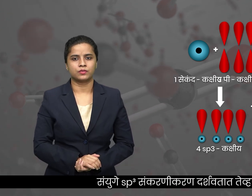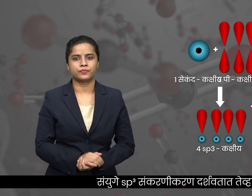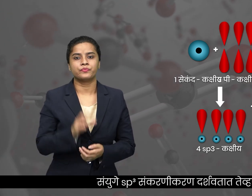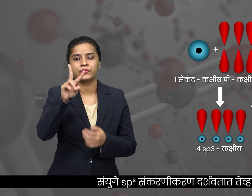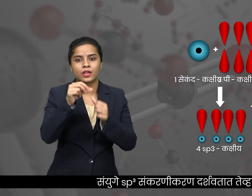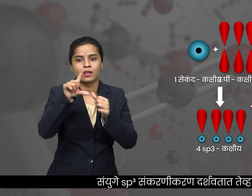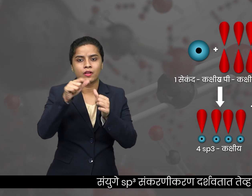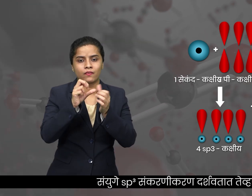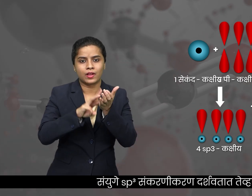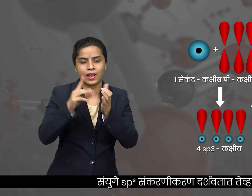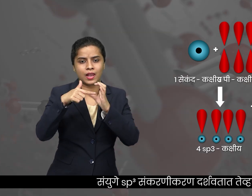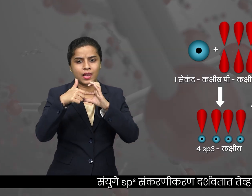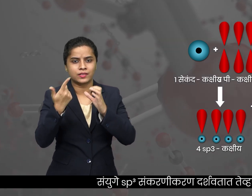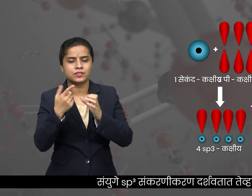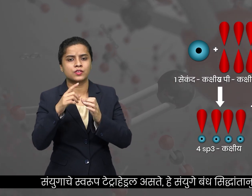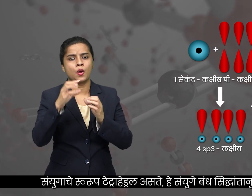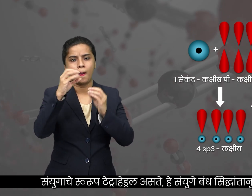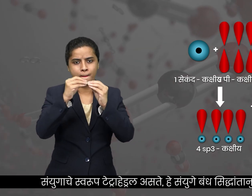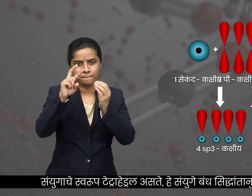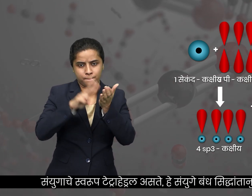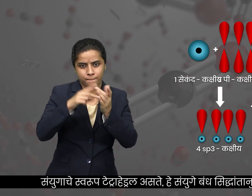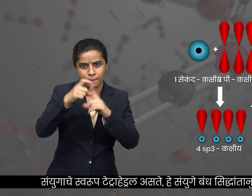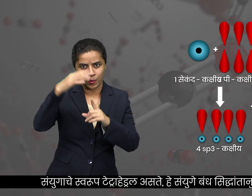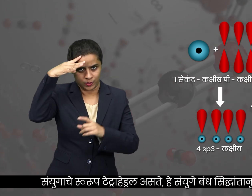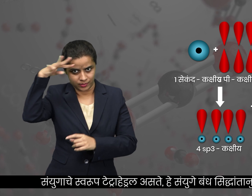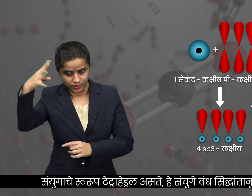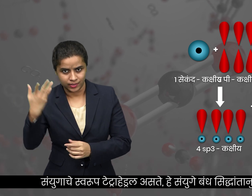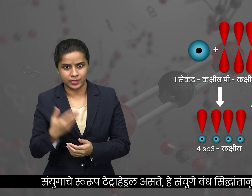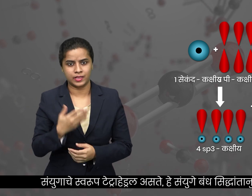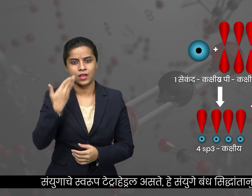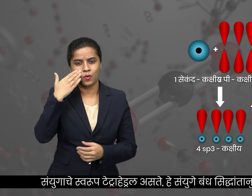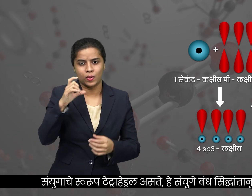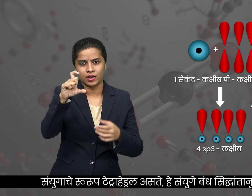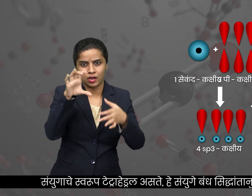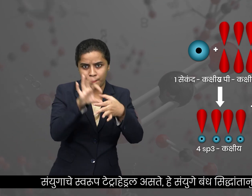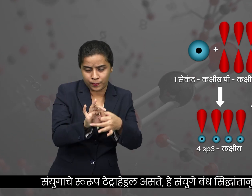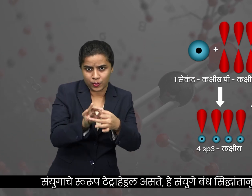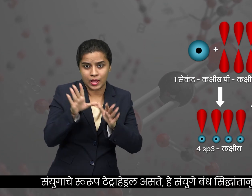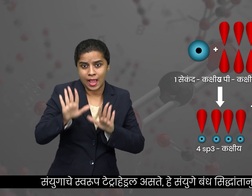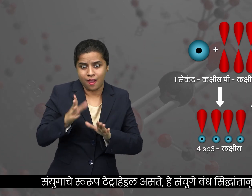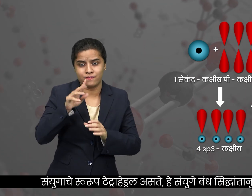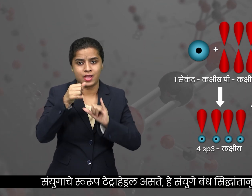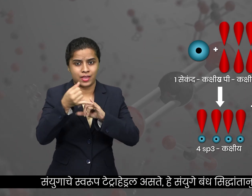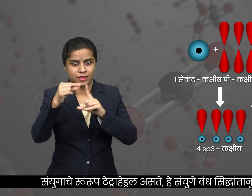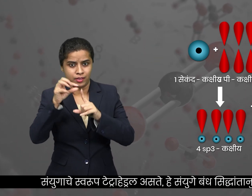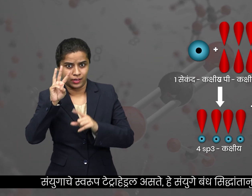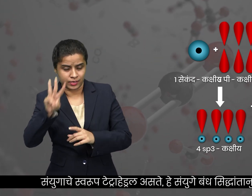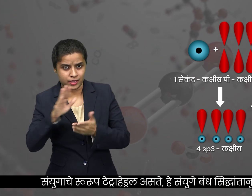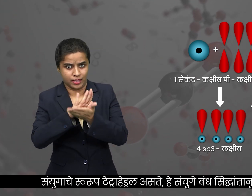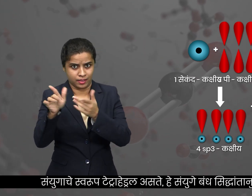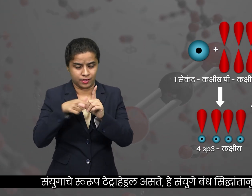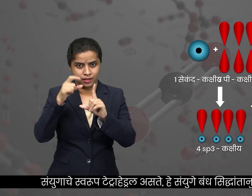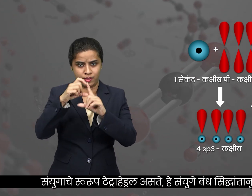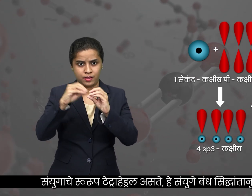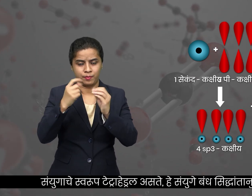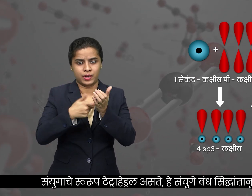संयुगे sp3 संकरीकरण दर्शवतात, तेव्हा संयुगाचे स्वरूप टेट्राहेड्रल असते। हे संयुगे बंध सिद्धांतानुसार